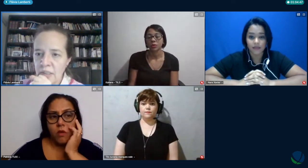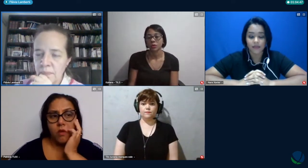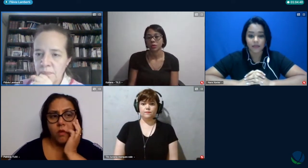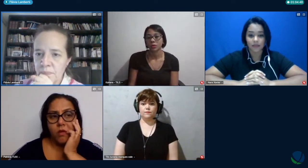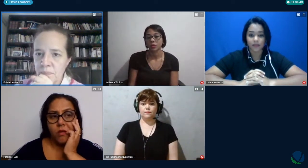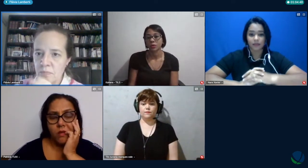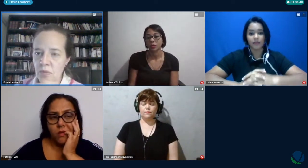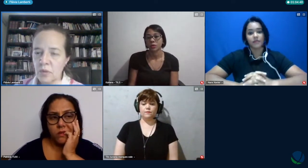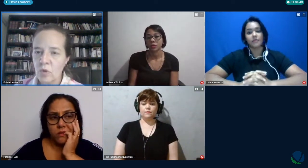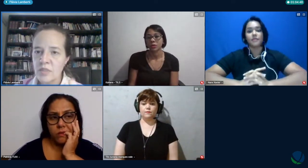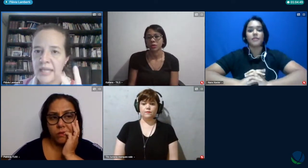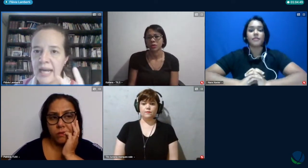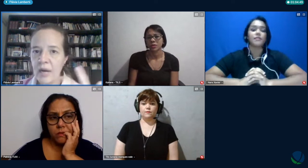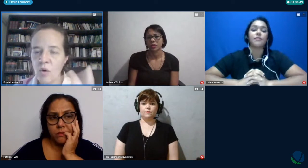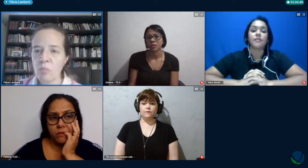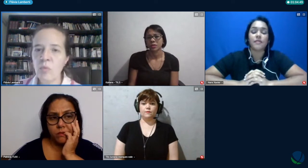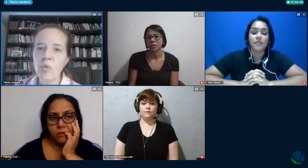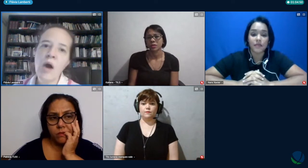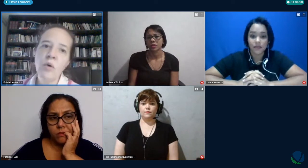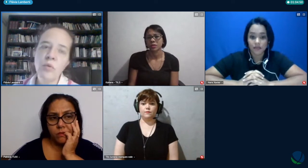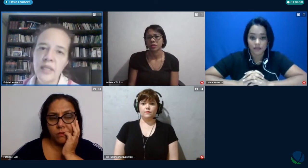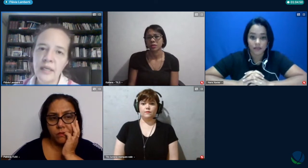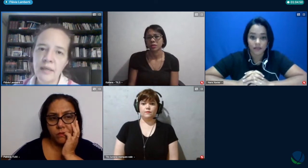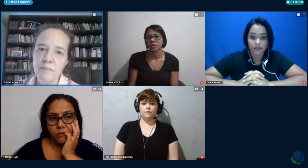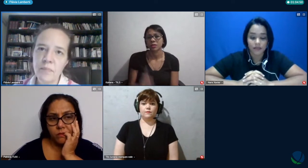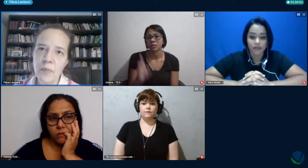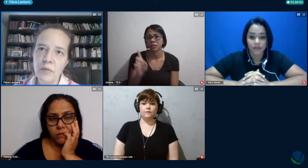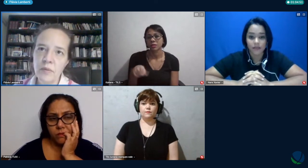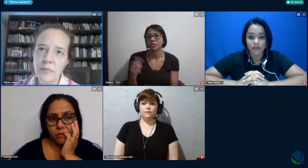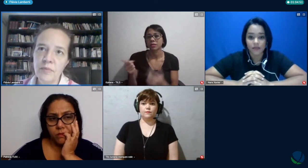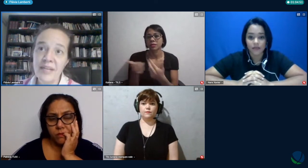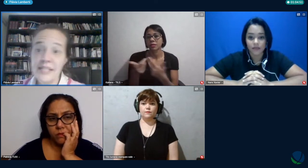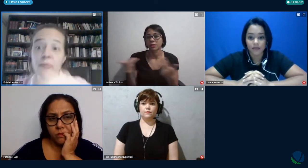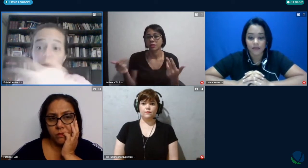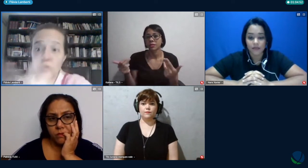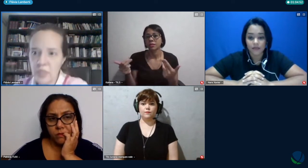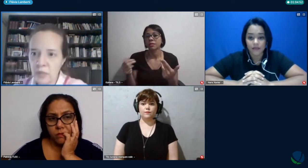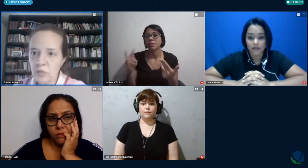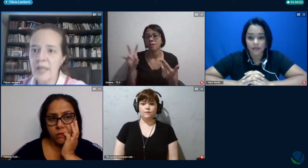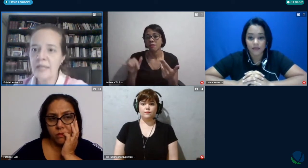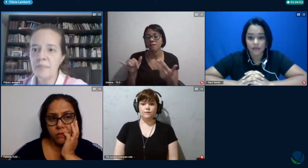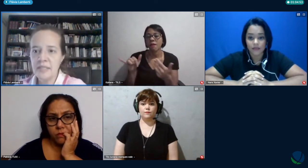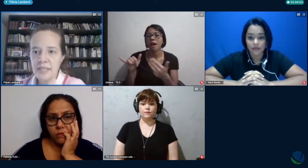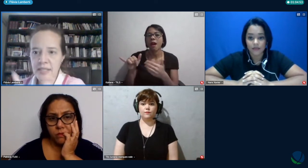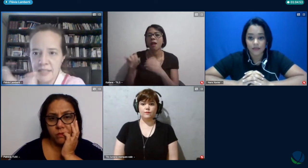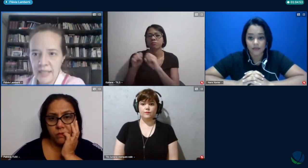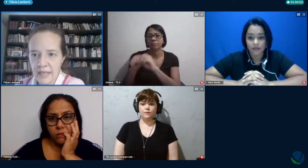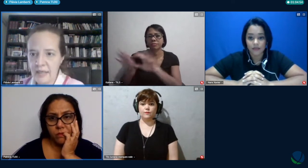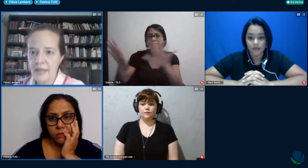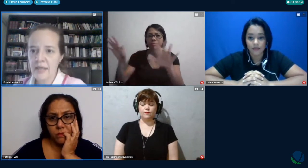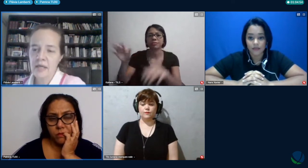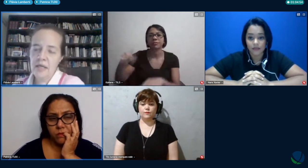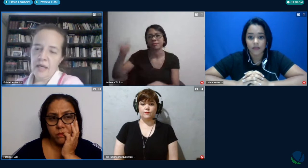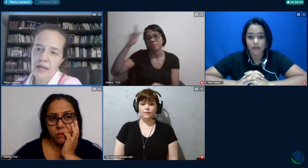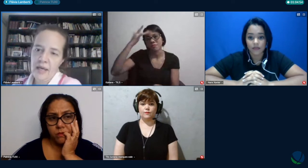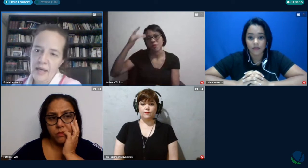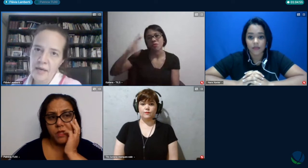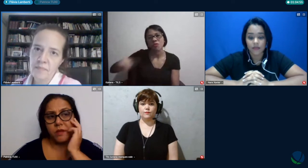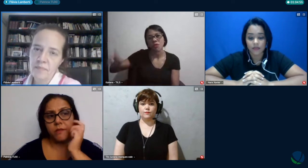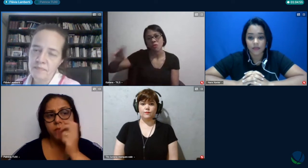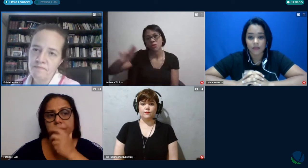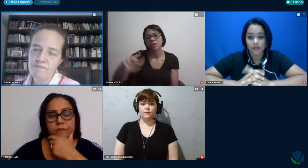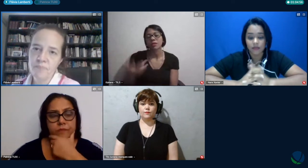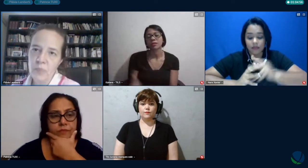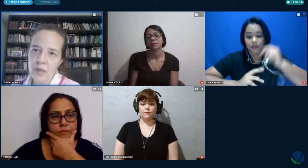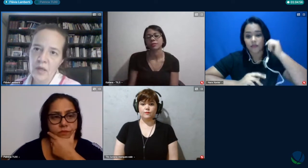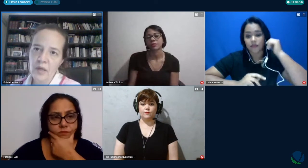pode considerar como algo que vai ser reproduzido, né, que precisa ser...